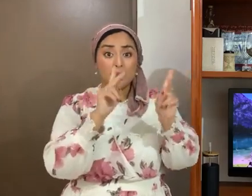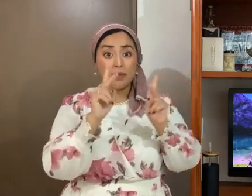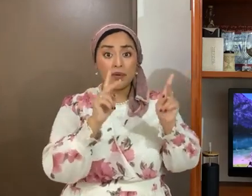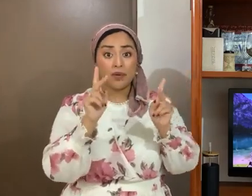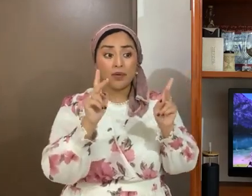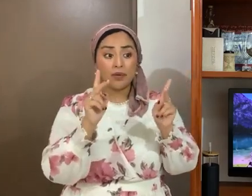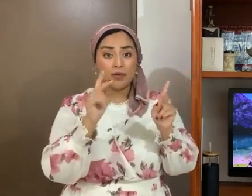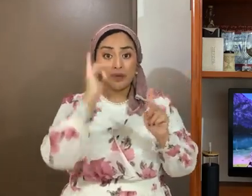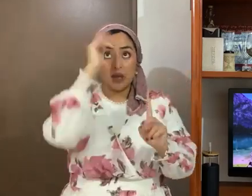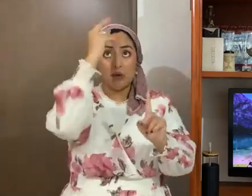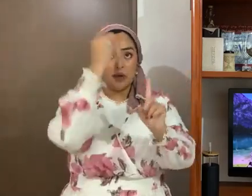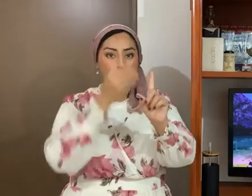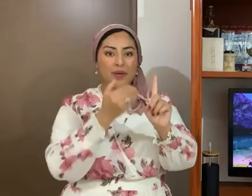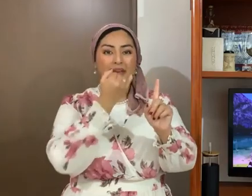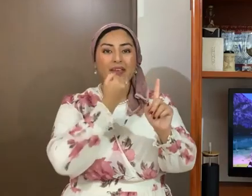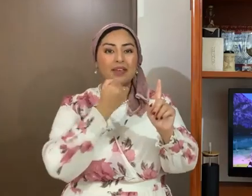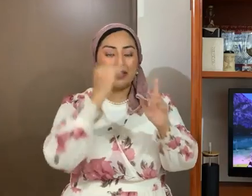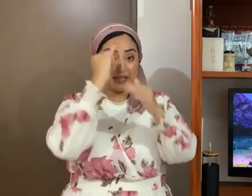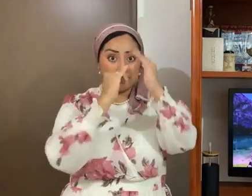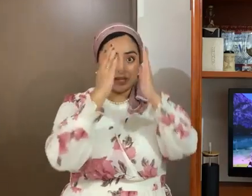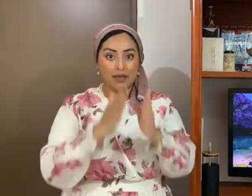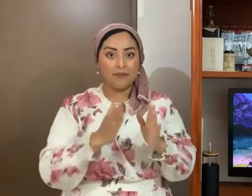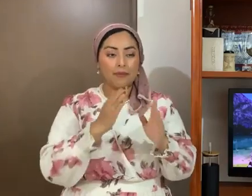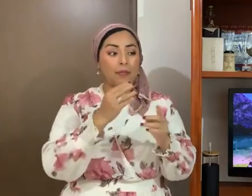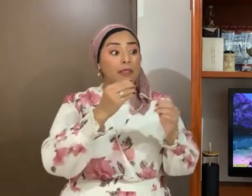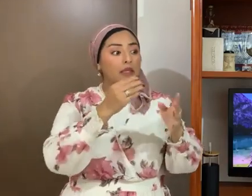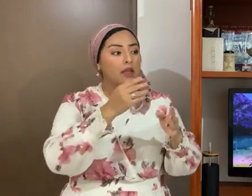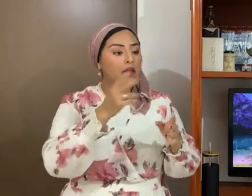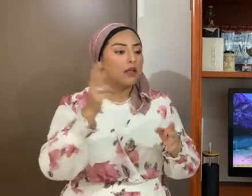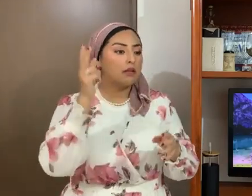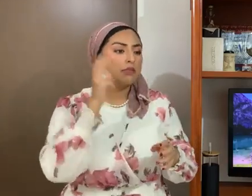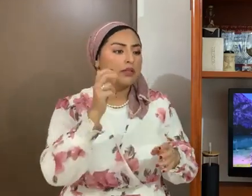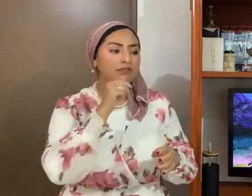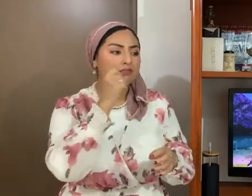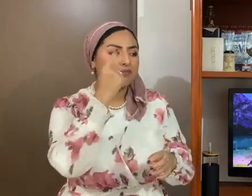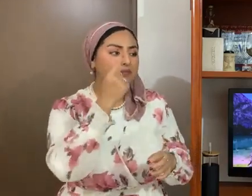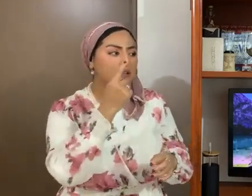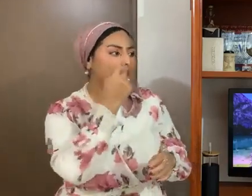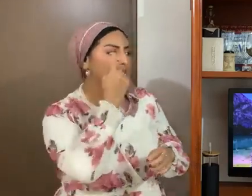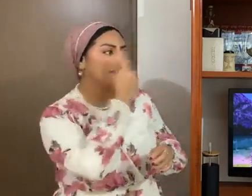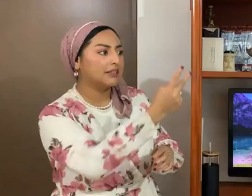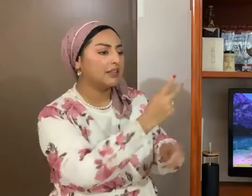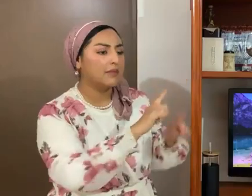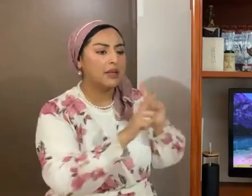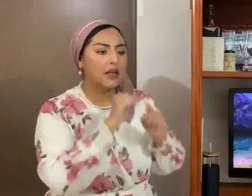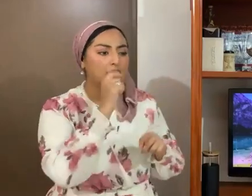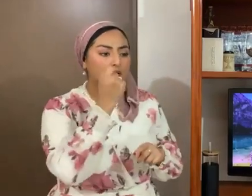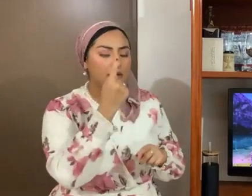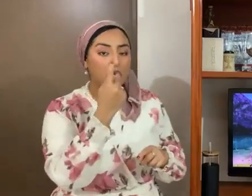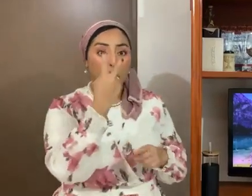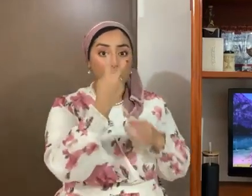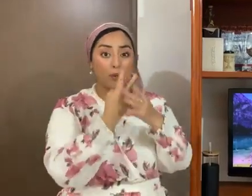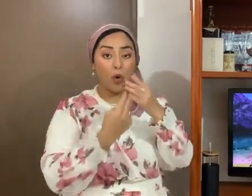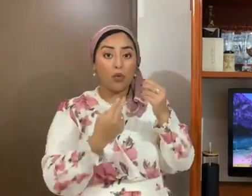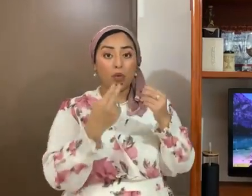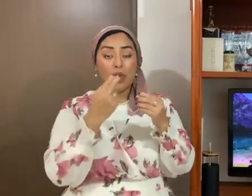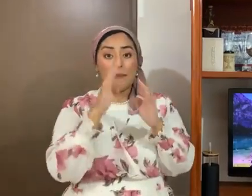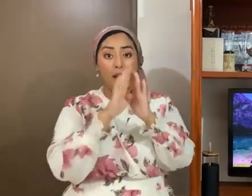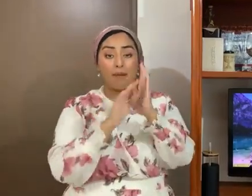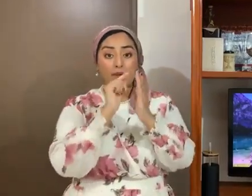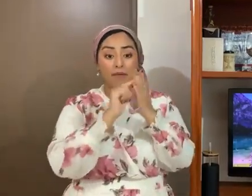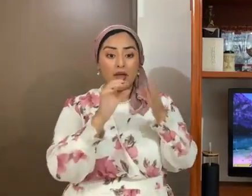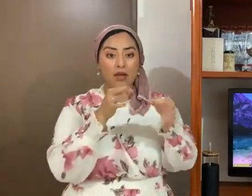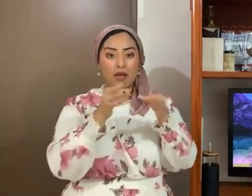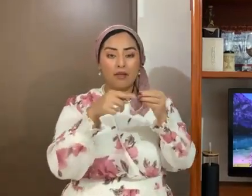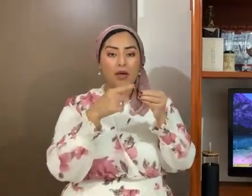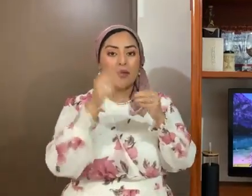Yahweh al profeta Isaías, oíd bien y no entendáis, ved por cierto, mas no comprendáis. En ambas citas nos habla acerca del